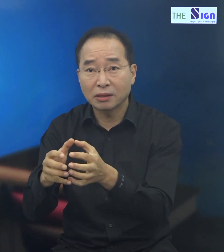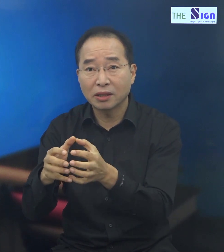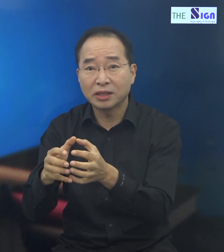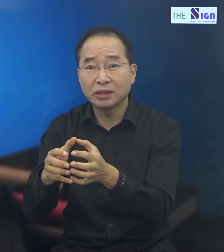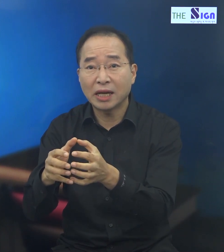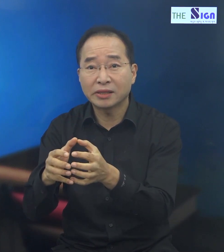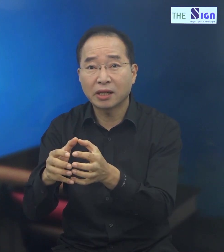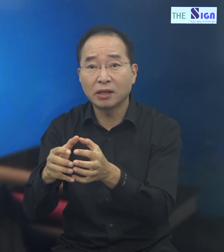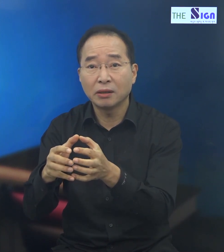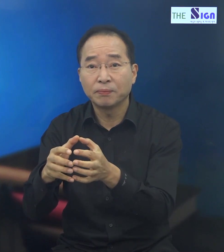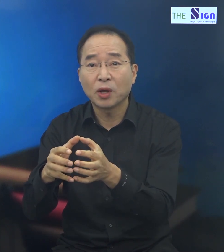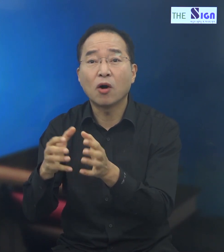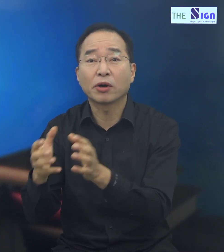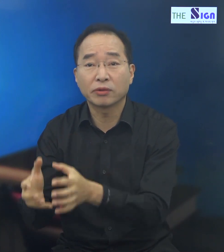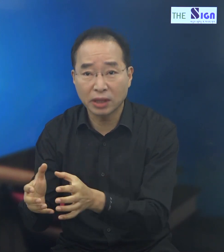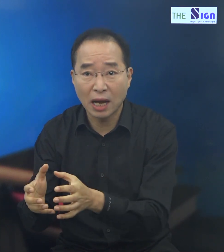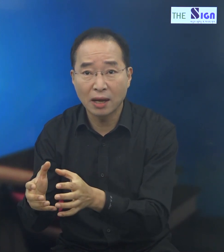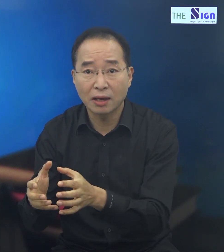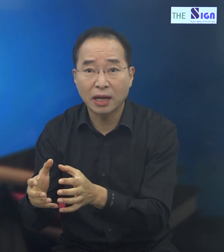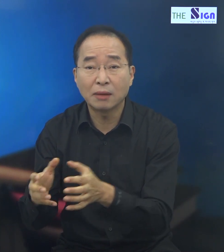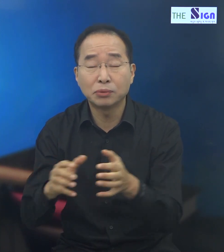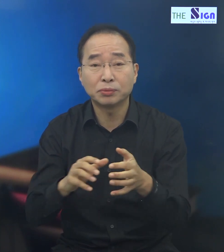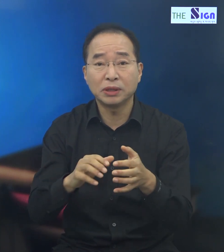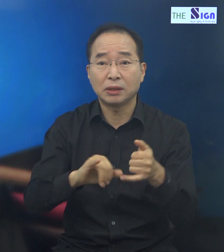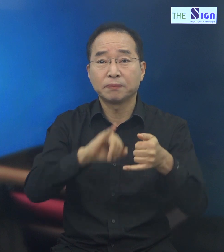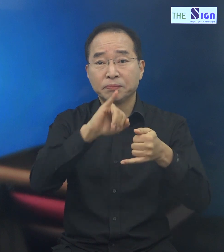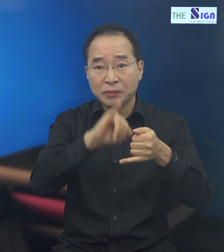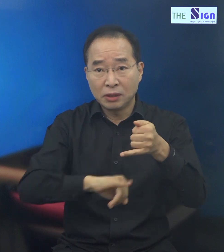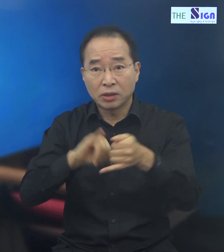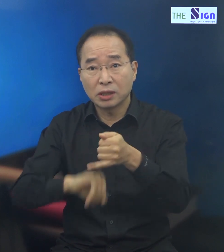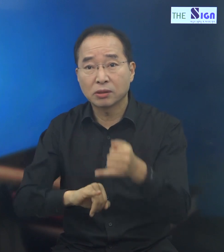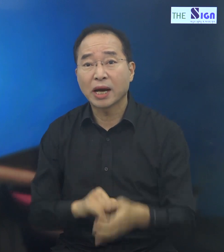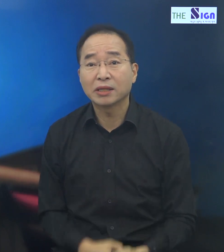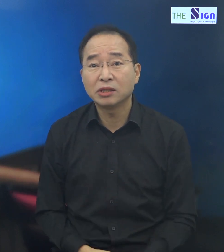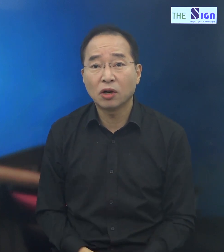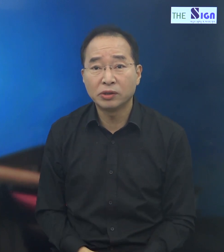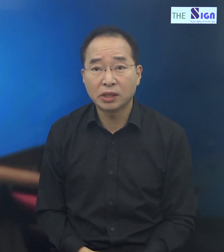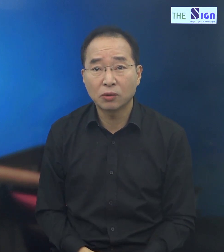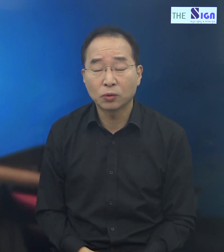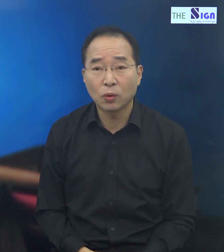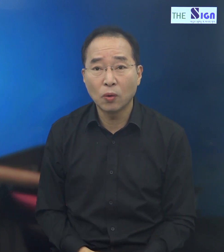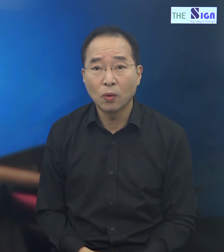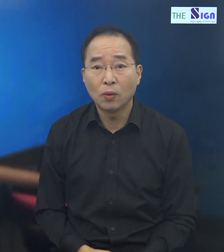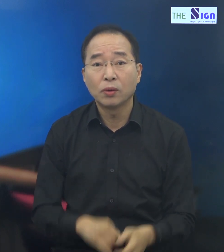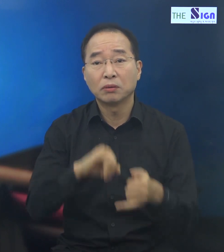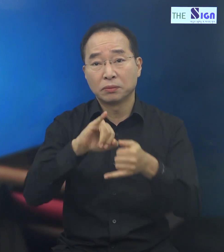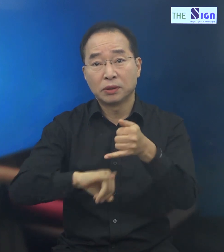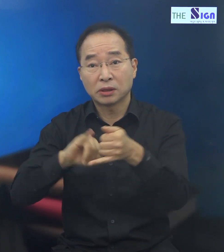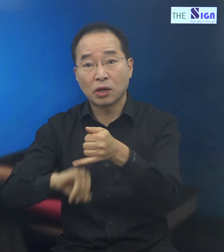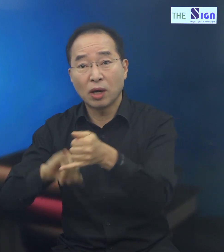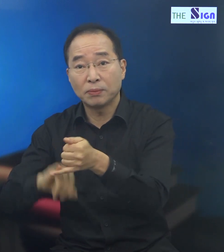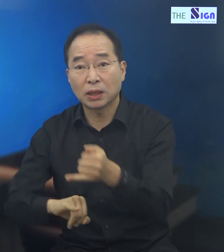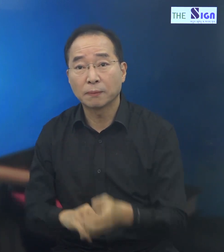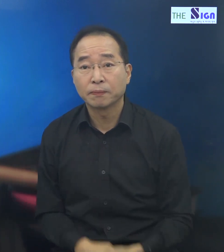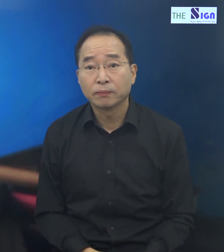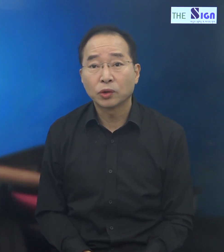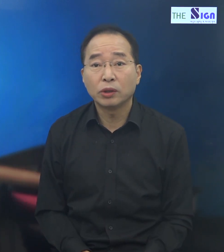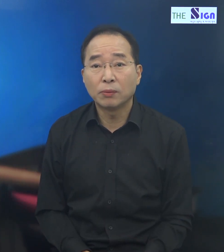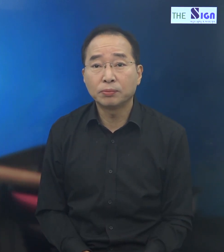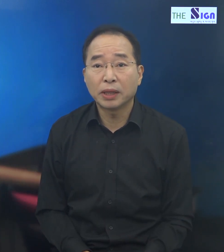그 날짜를 어겼다라는 부분이 이렇게 해서 카드 연체로도 사용합니다. 또 이것뿐만 아니라